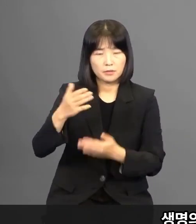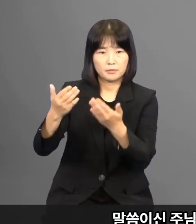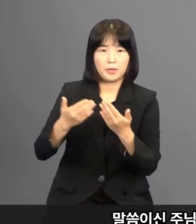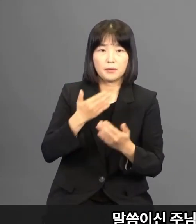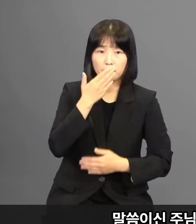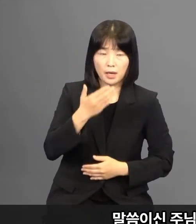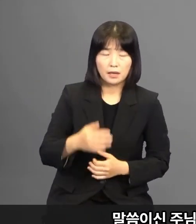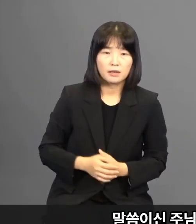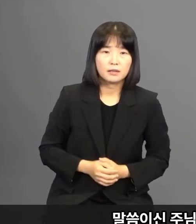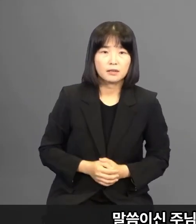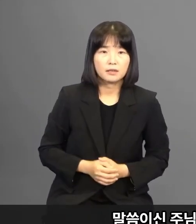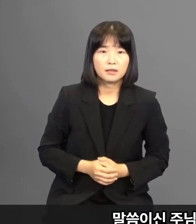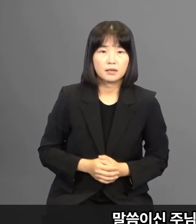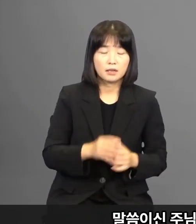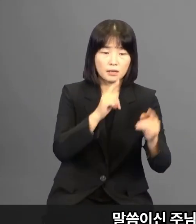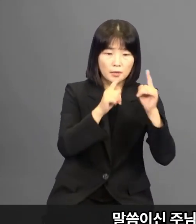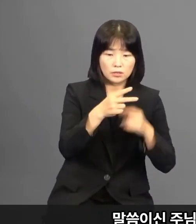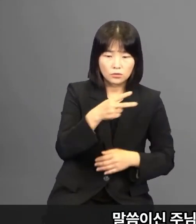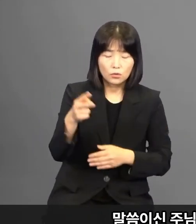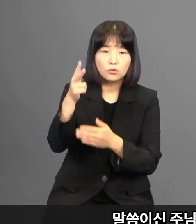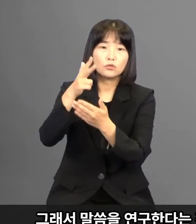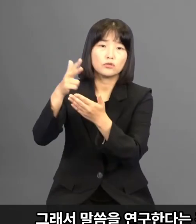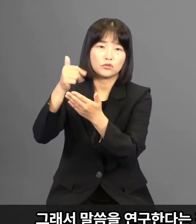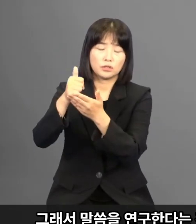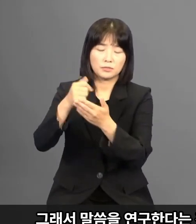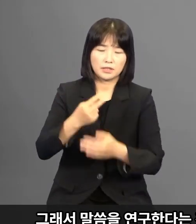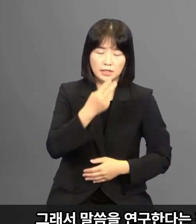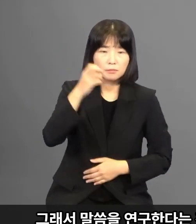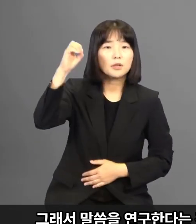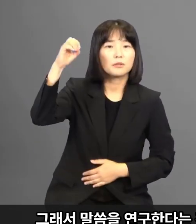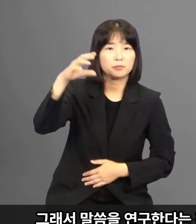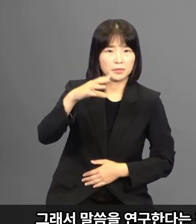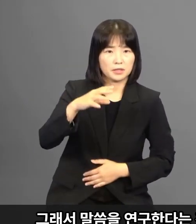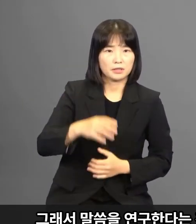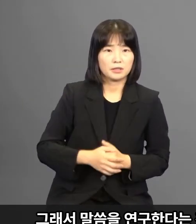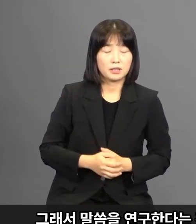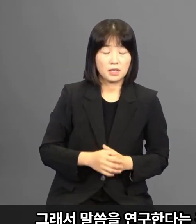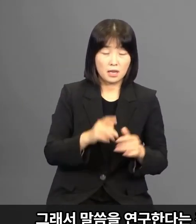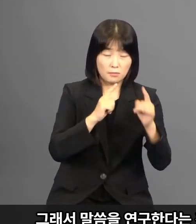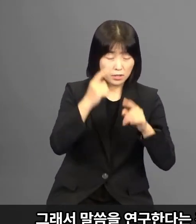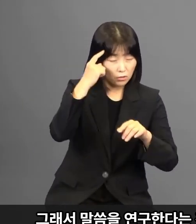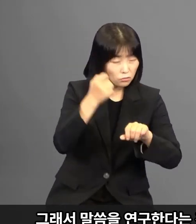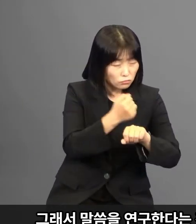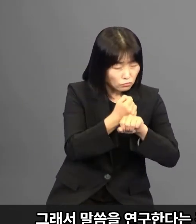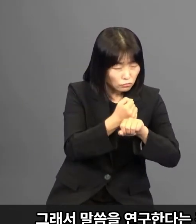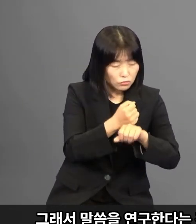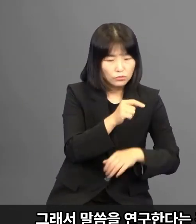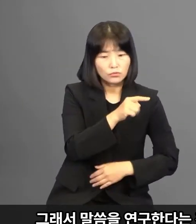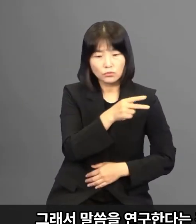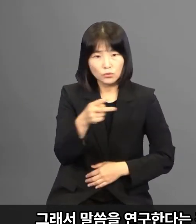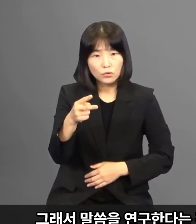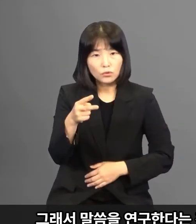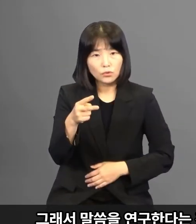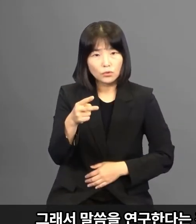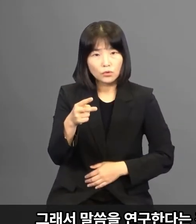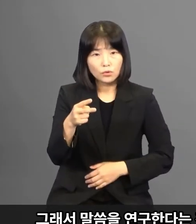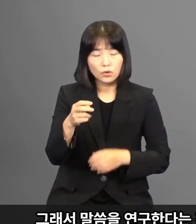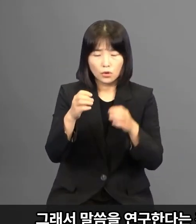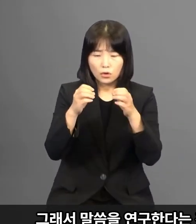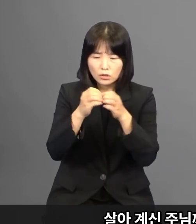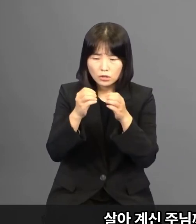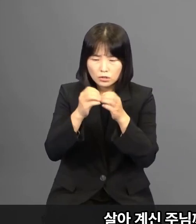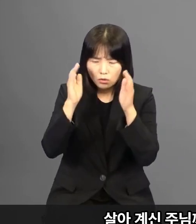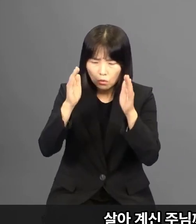것이다. 말씀이신 주님이 생명의 빛이라는 거예요. 그래서 말씀을 연구한다는 것은 곧 그냥 문자를 공부하는 게